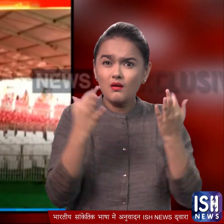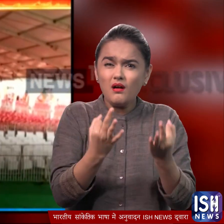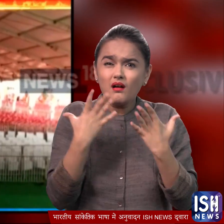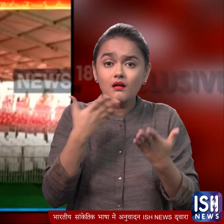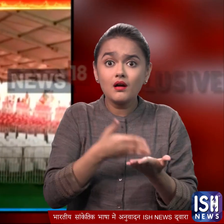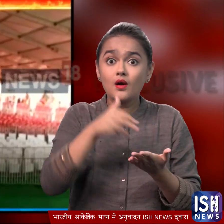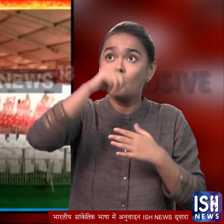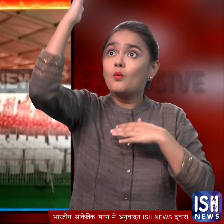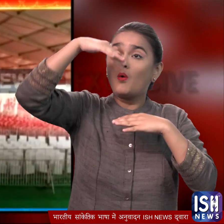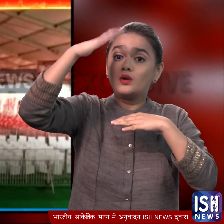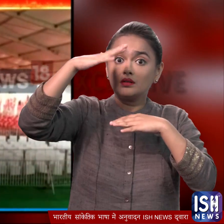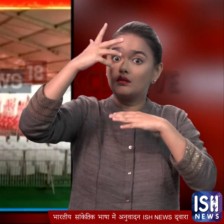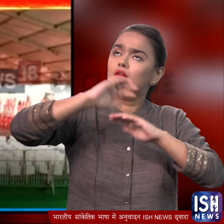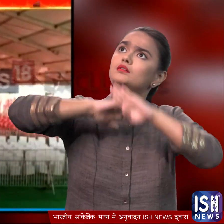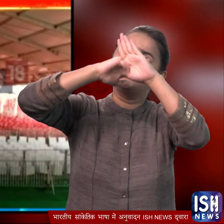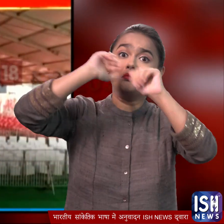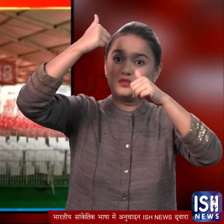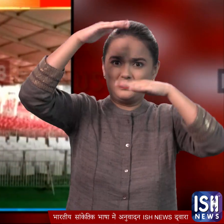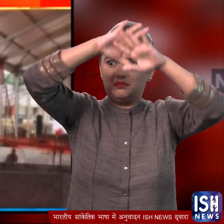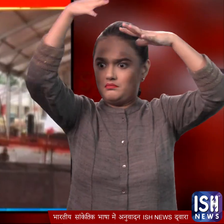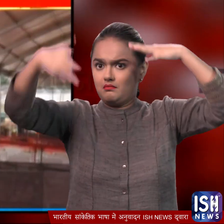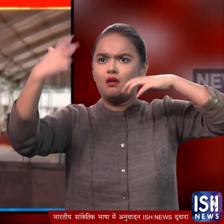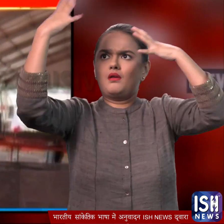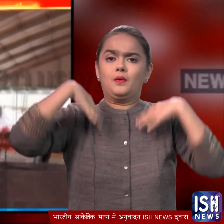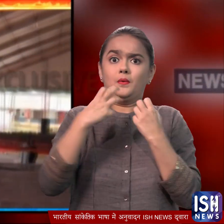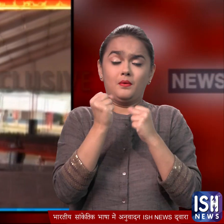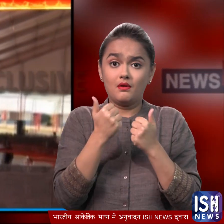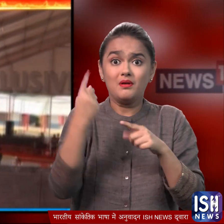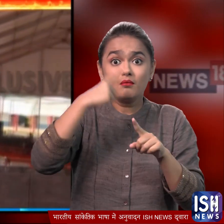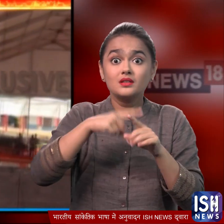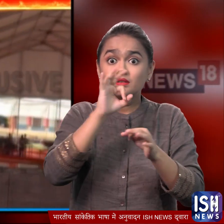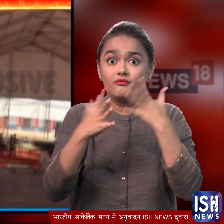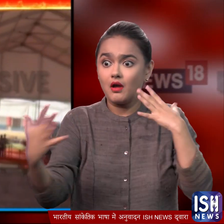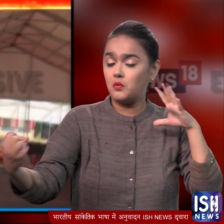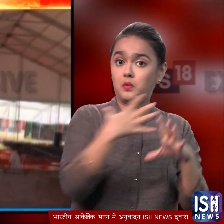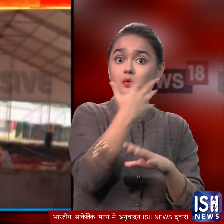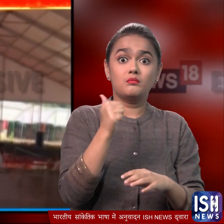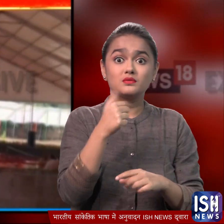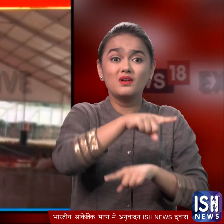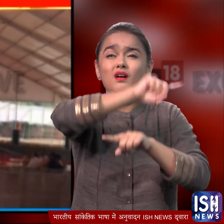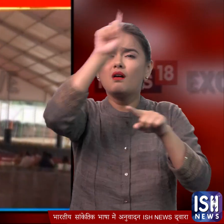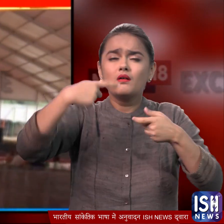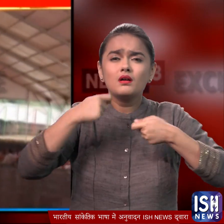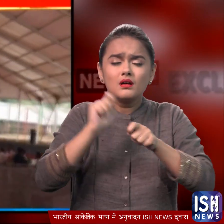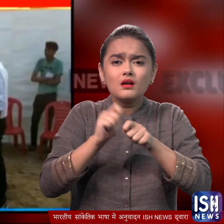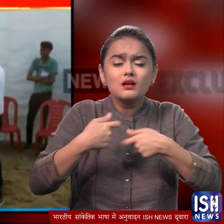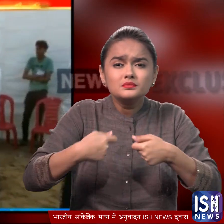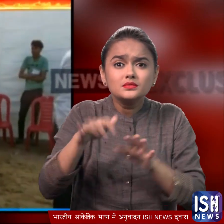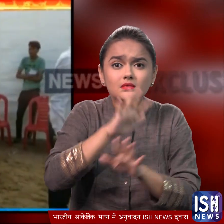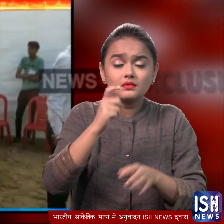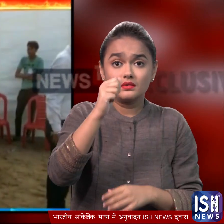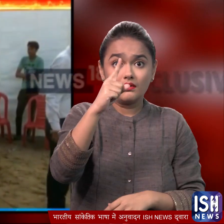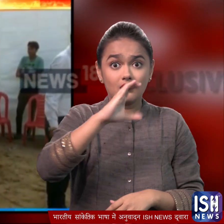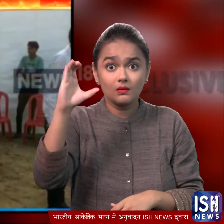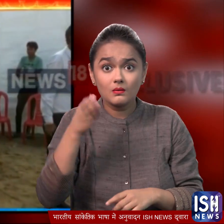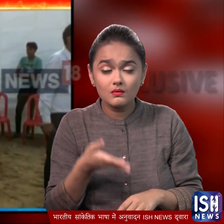जिसे वाटर प्रूफ ही नहीं बल्कि फायर प्रूफ भी बताया जा रहा है। अकेले पंडाल को बनाने पर 1 करोड़ का खर्च आने का दावा है। सुरक्षा